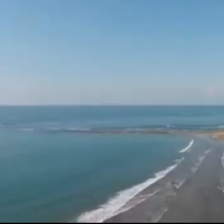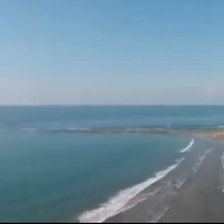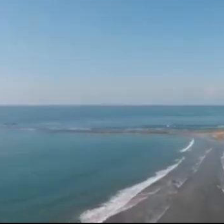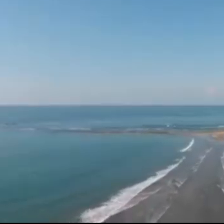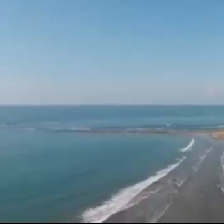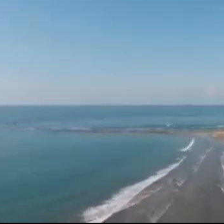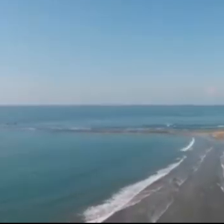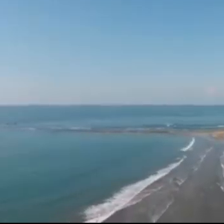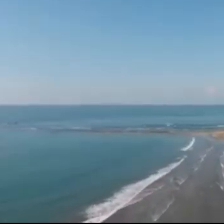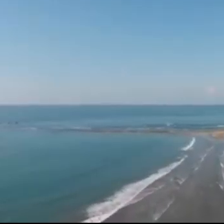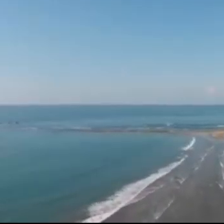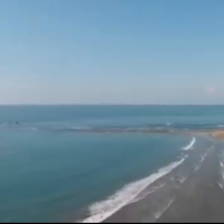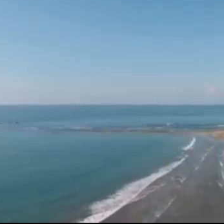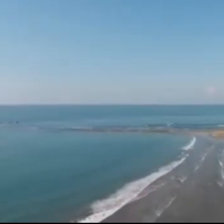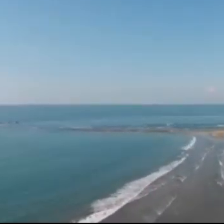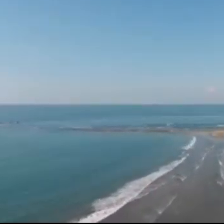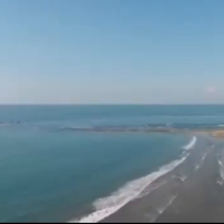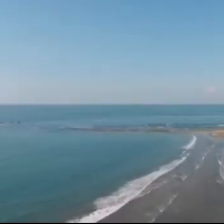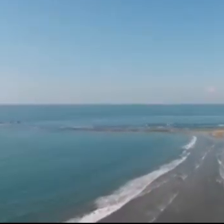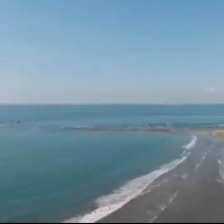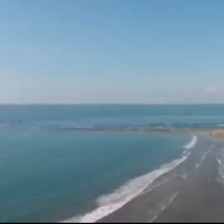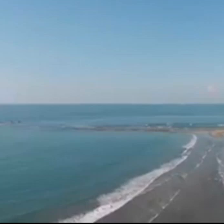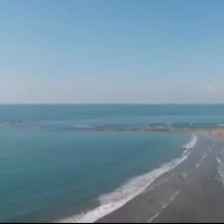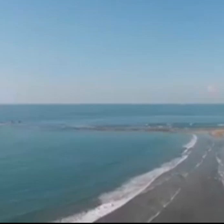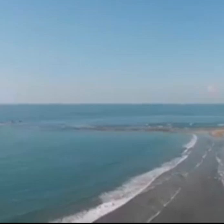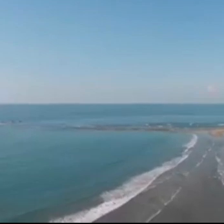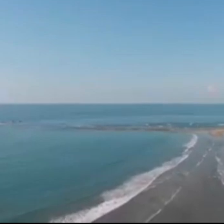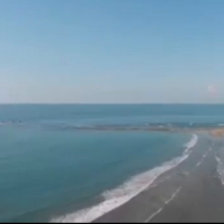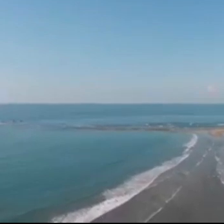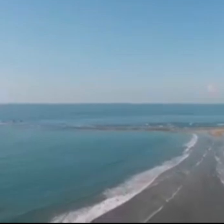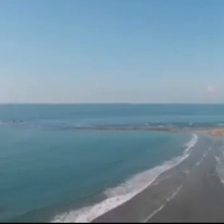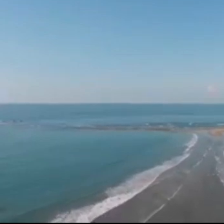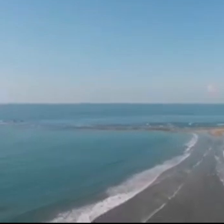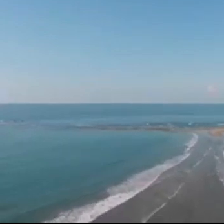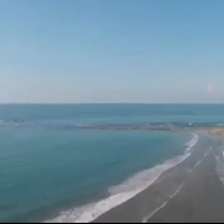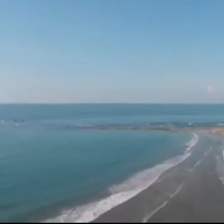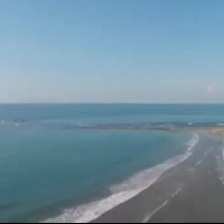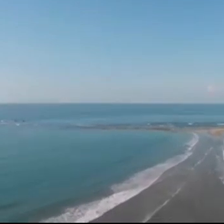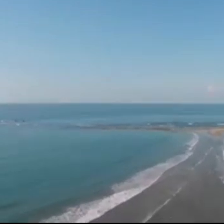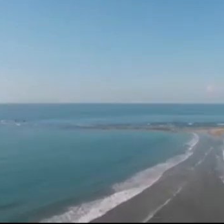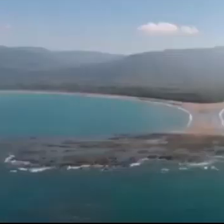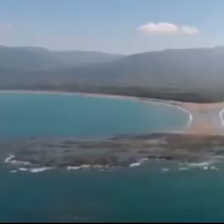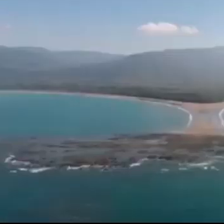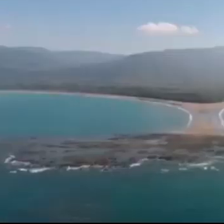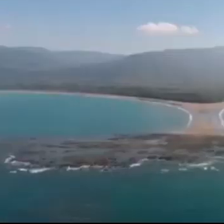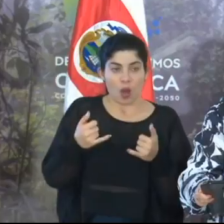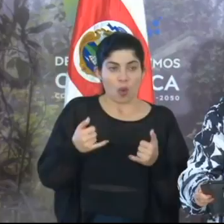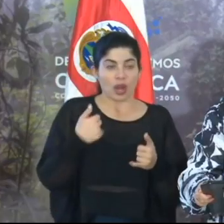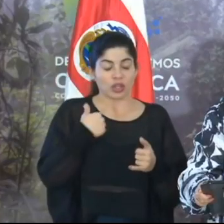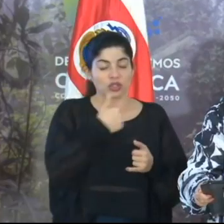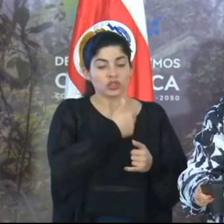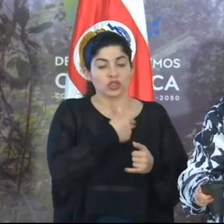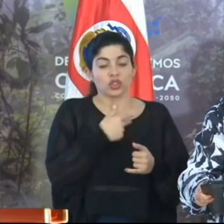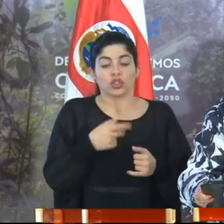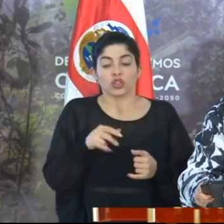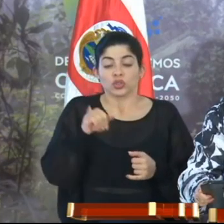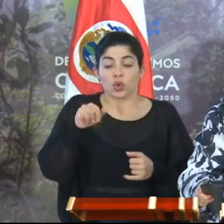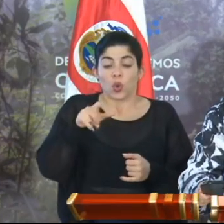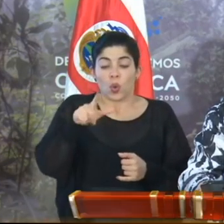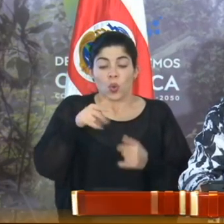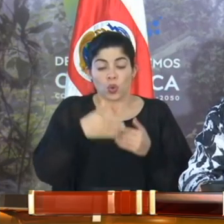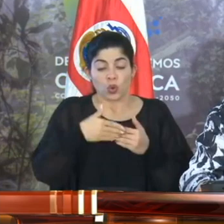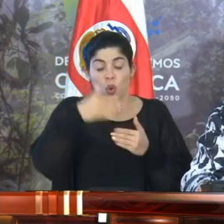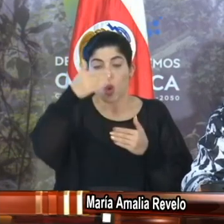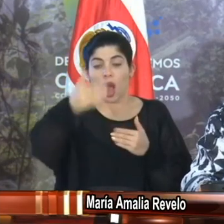estos mamíferos. Por ejemplo, en septiembre se lleva a cabo un festival donde se registran miles de visitantes. A partir de julio y